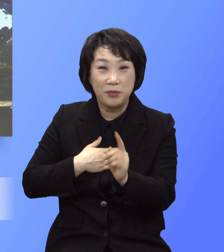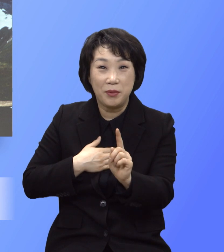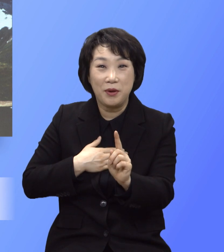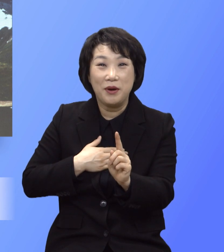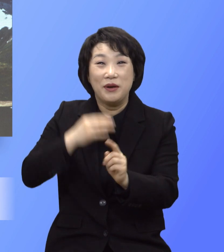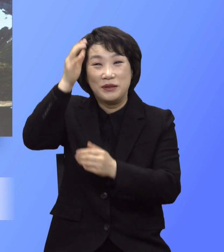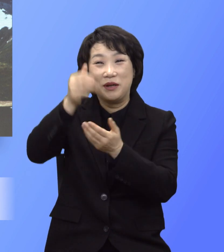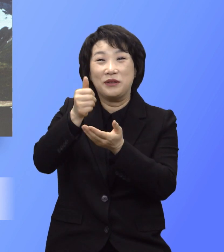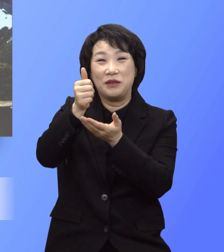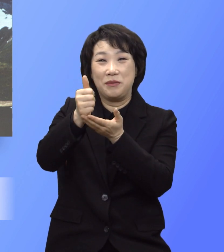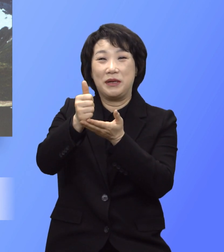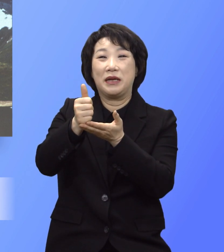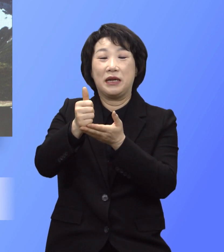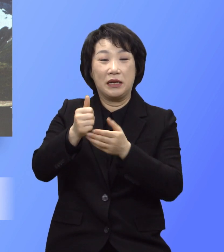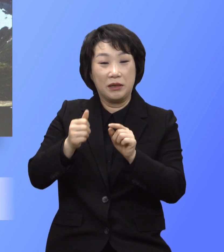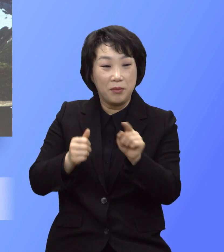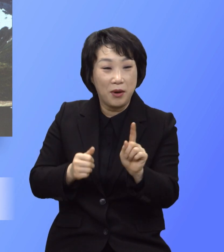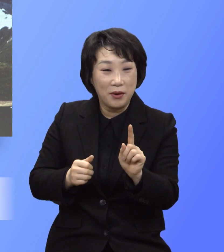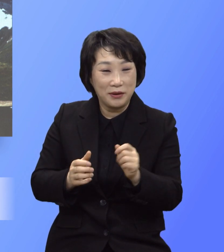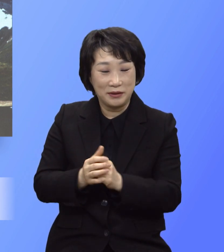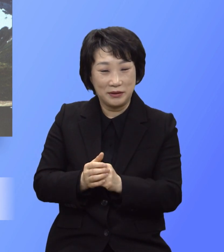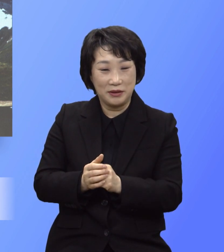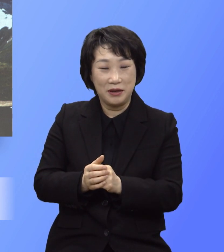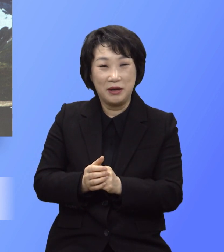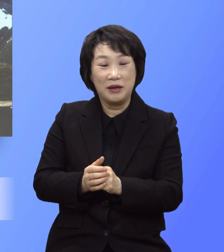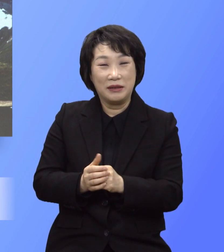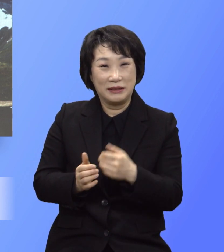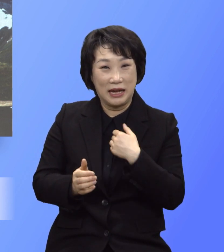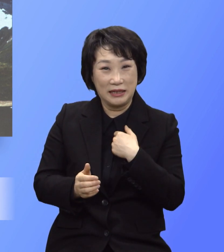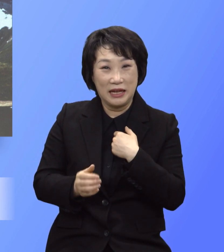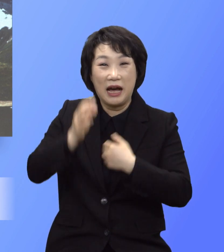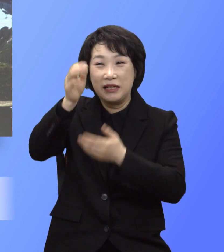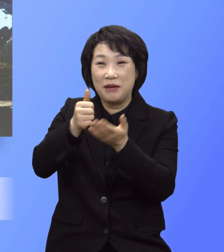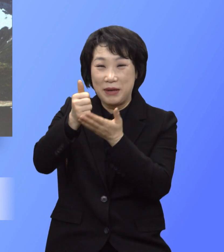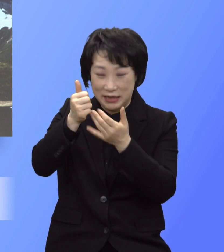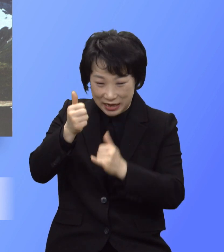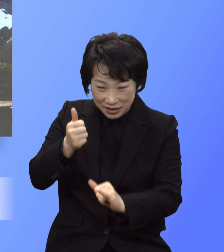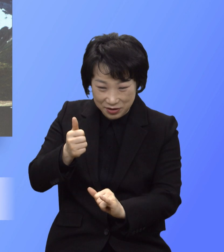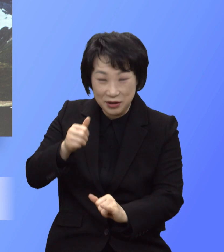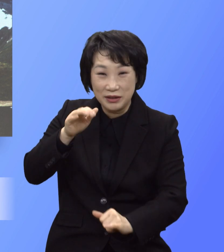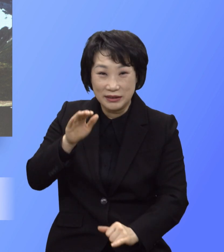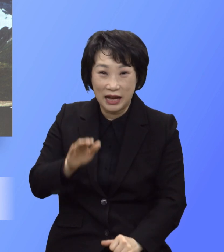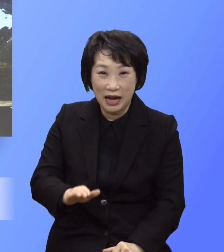성령이 너는 하나님의 자녀야 하고